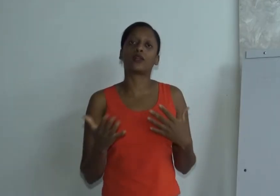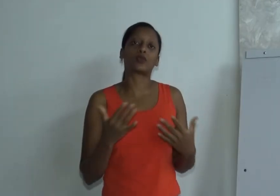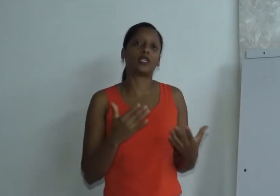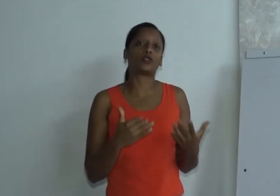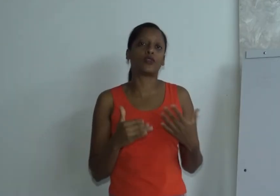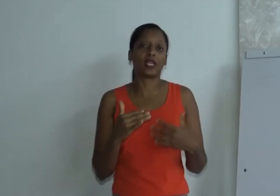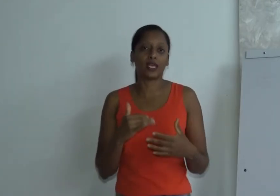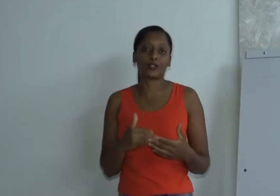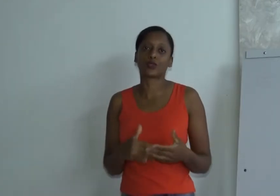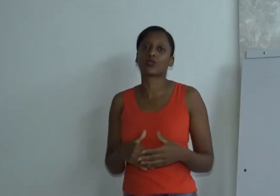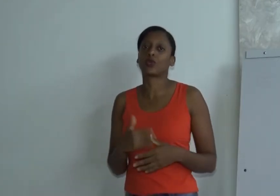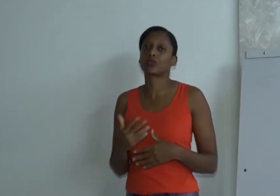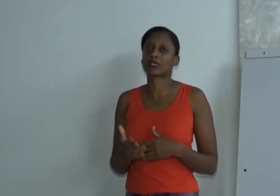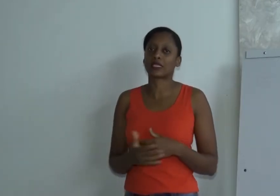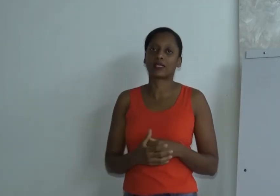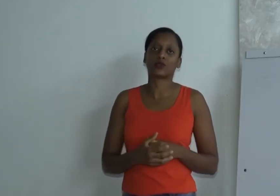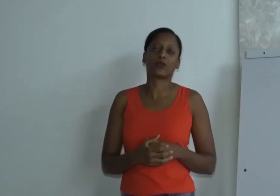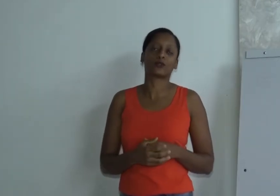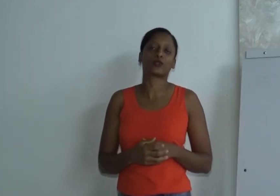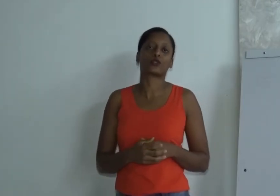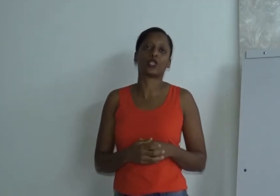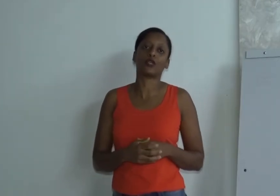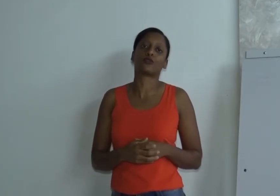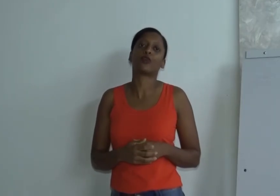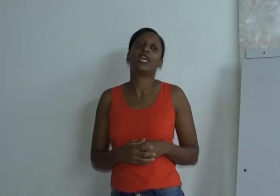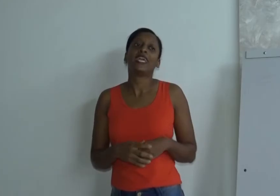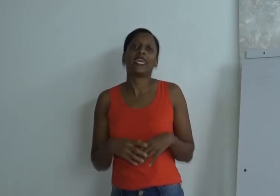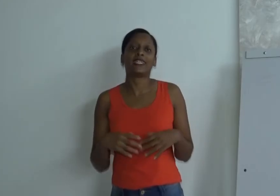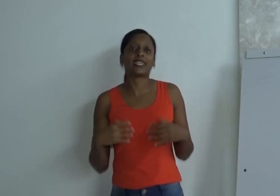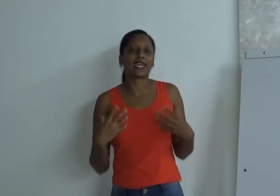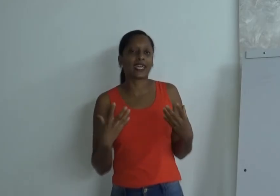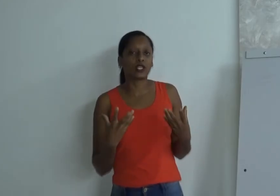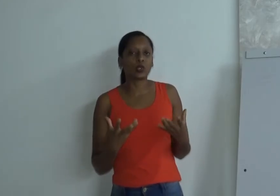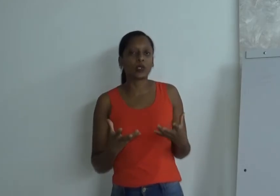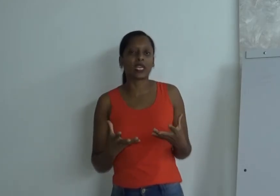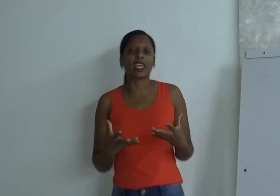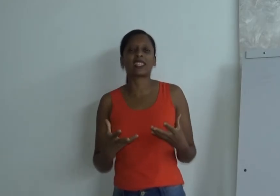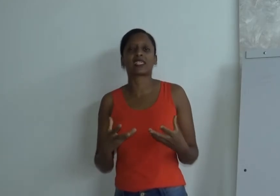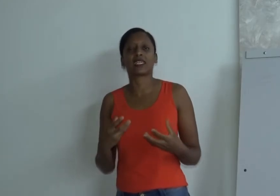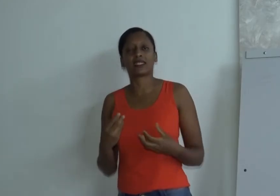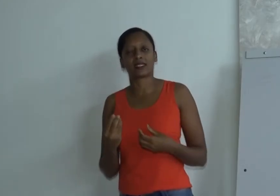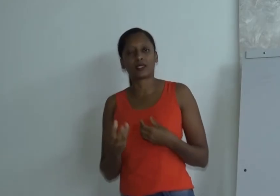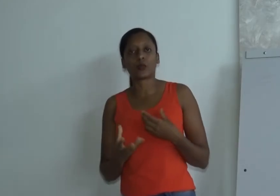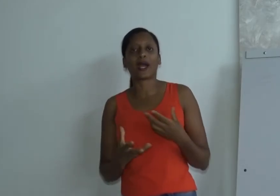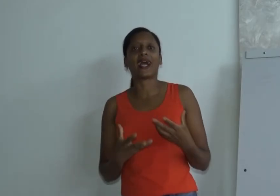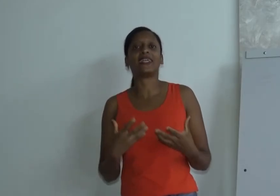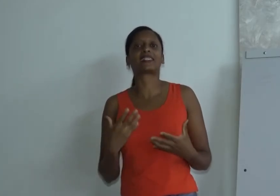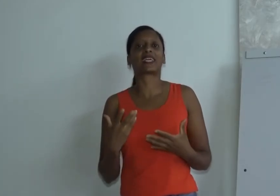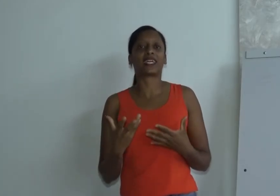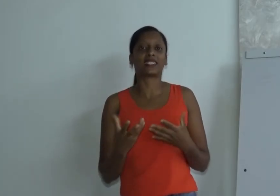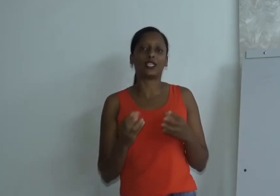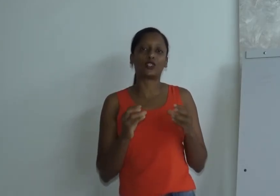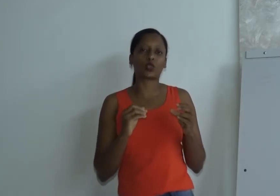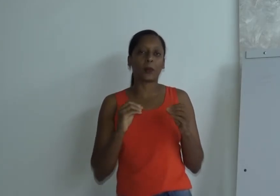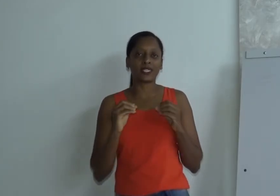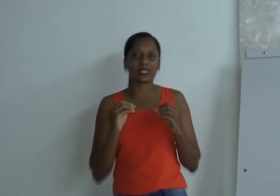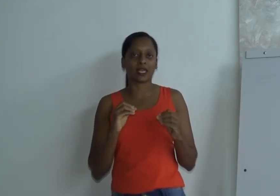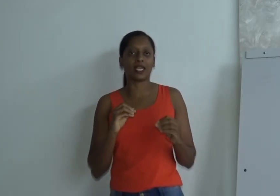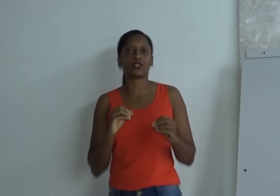ósseo é diferente dos outros tecidos conjuntivos? Ele tem aquela dureza, aquele tecido mais característico, mais